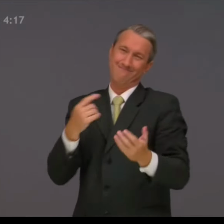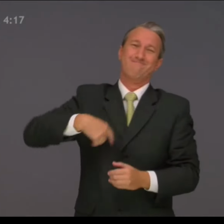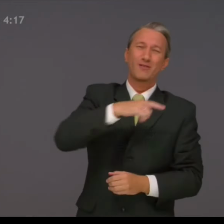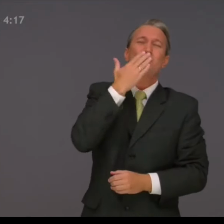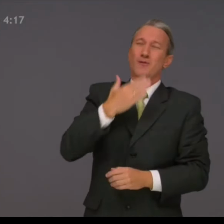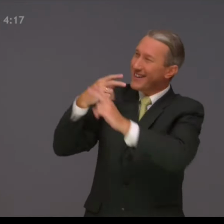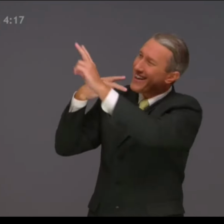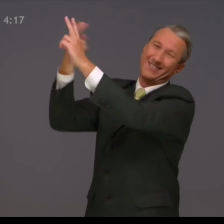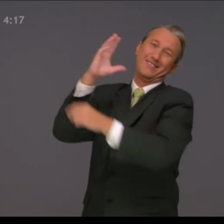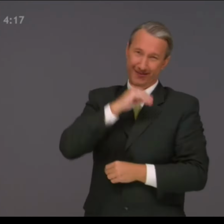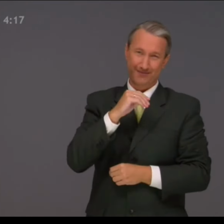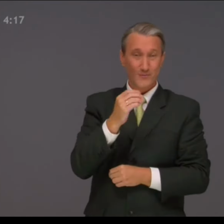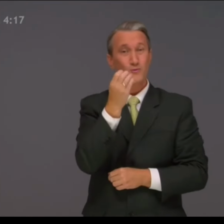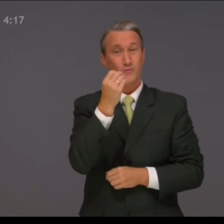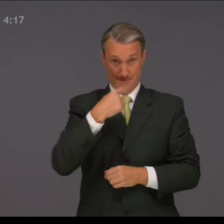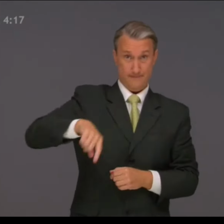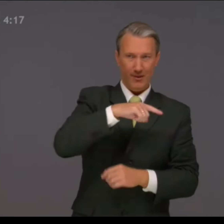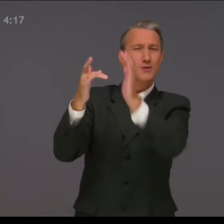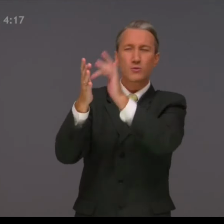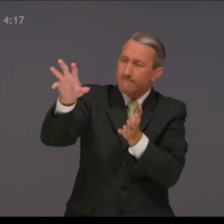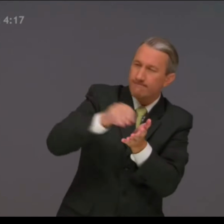Senin kalbin 4 dedim ama 4,5 milimetreymiş.